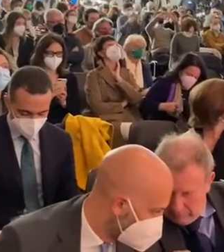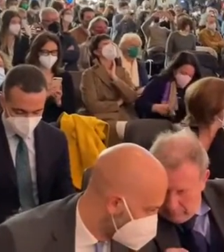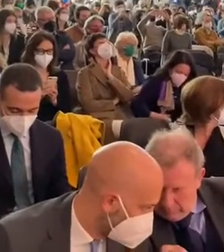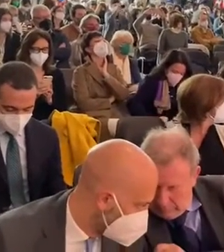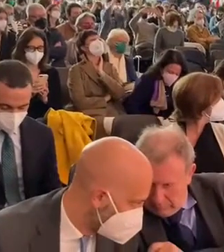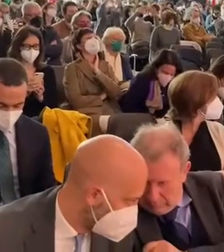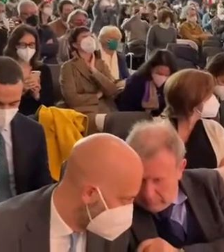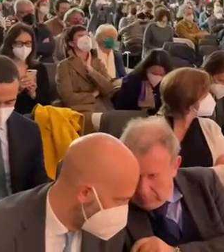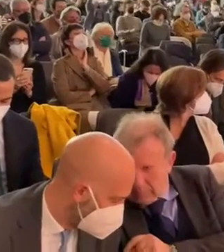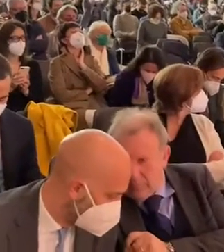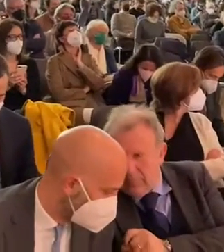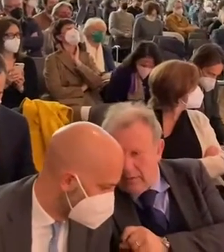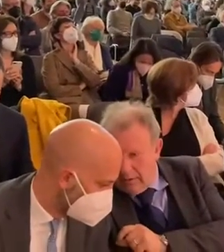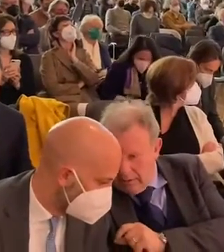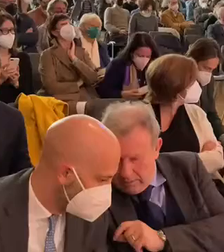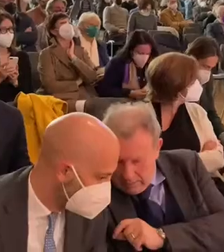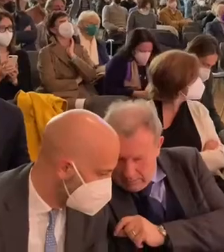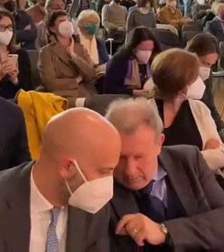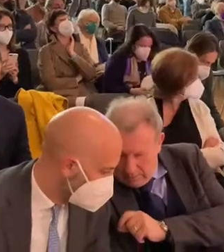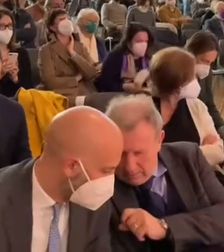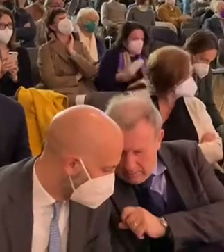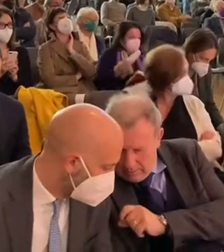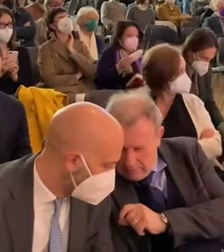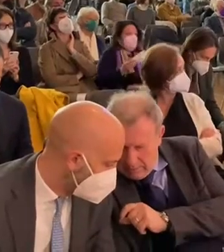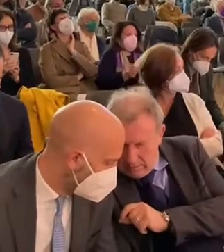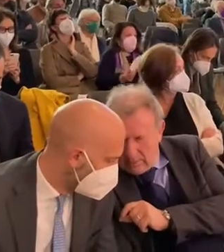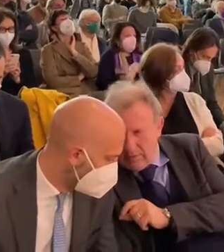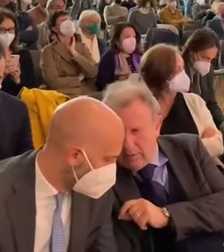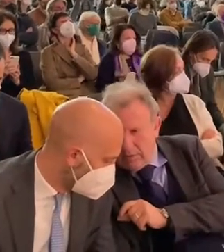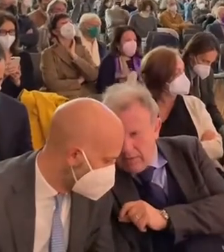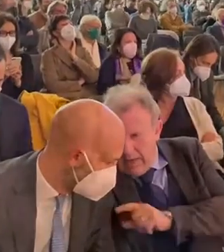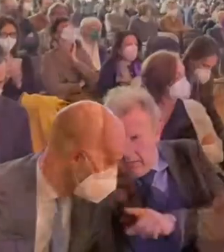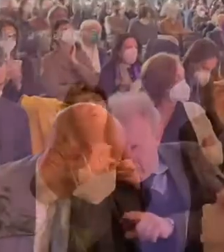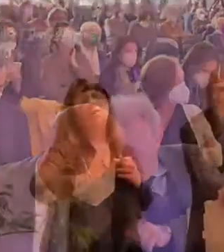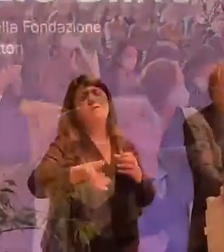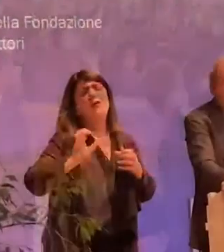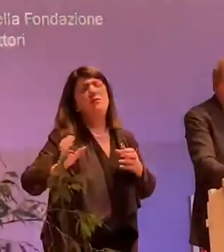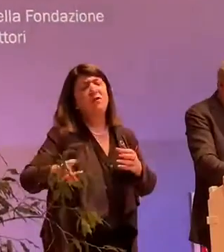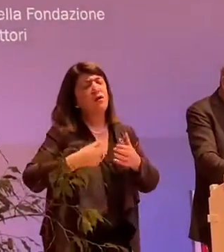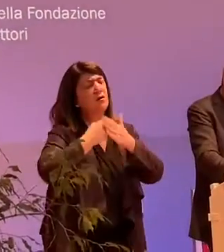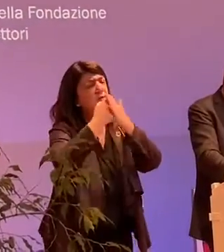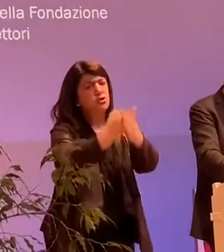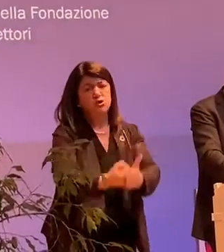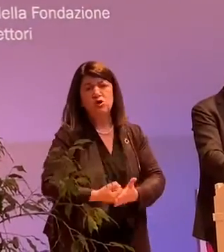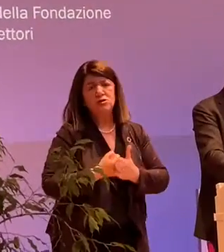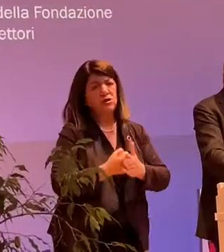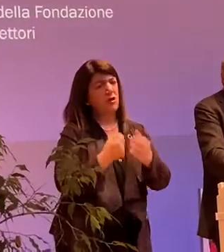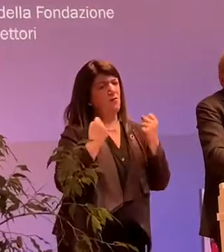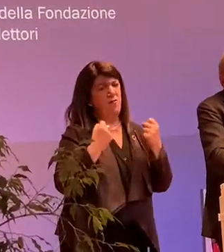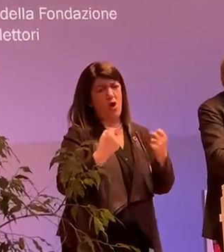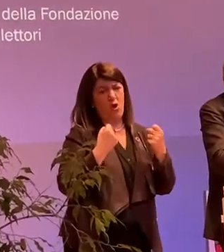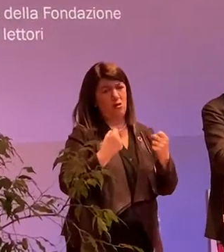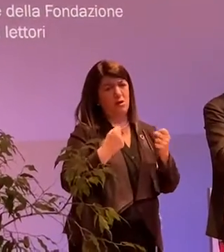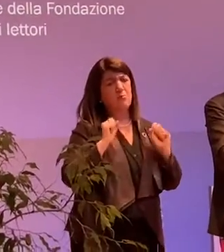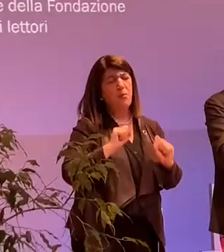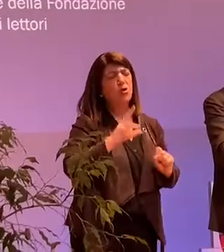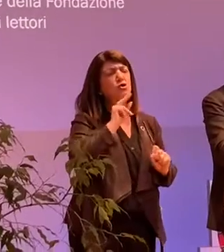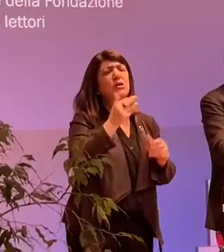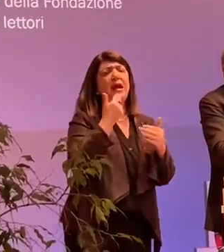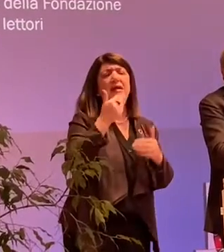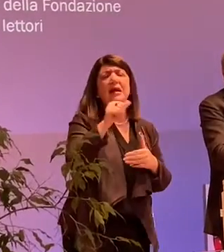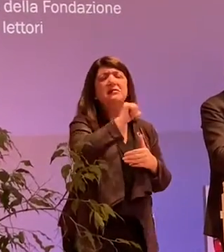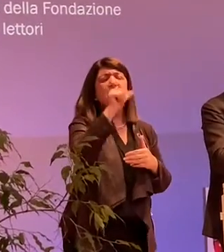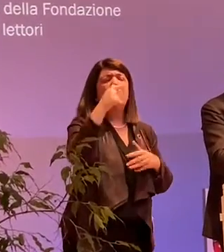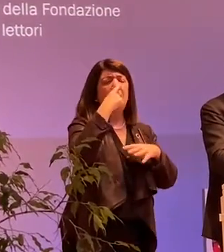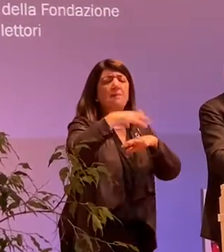appoggiare le biciclette. Ovviamente la stazione di Porto. Vi ringrazio, a partire dai ministeri, come